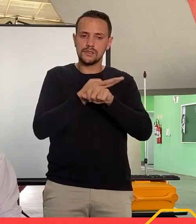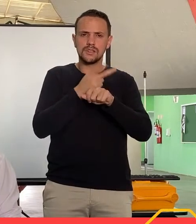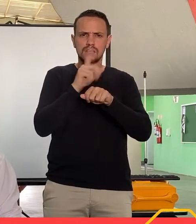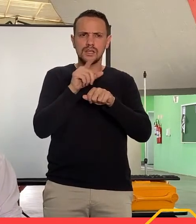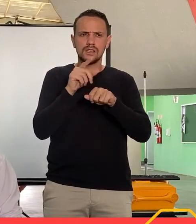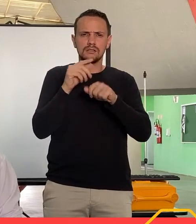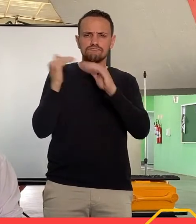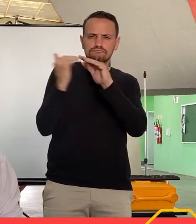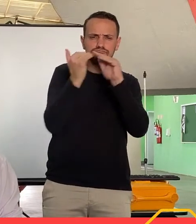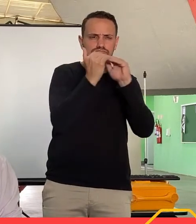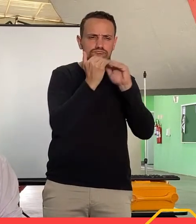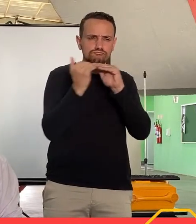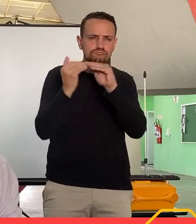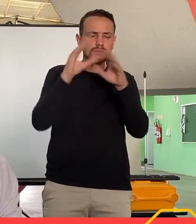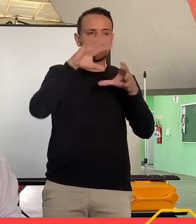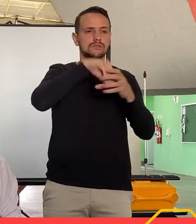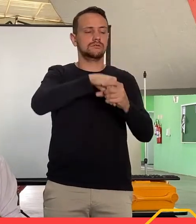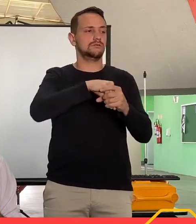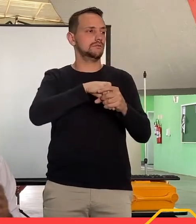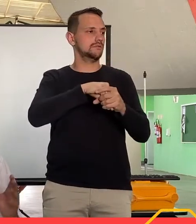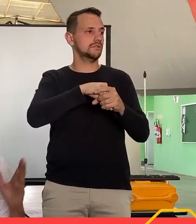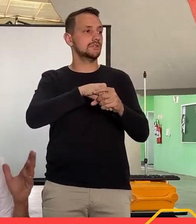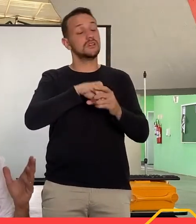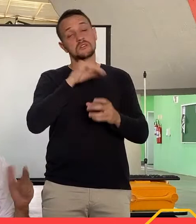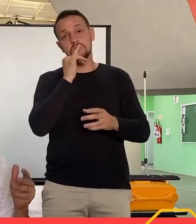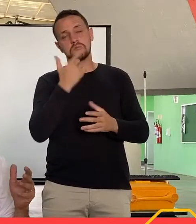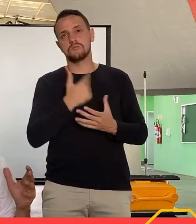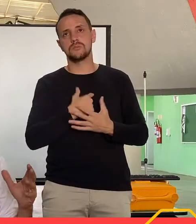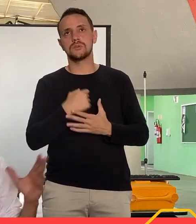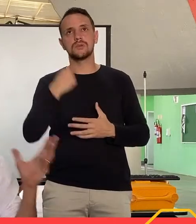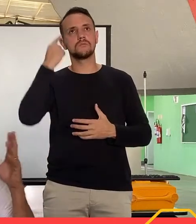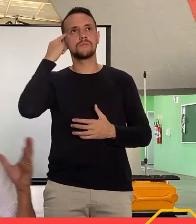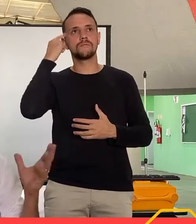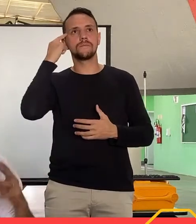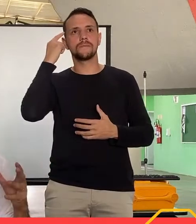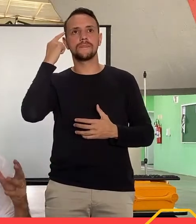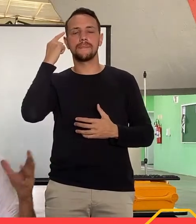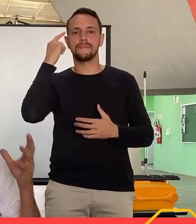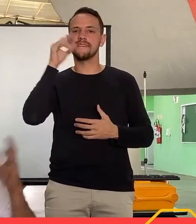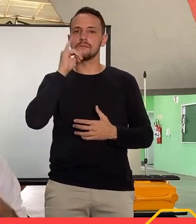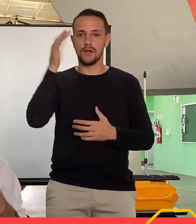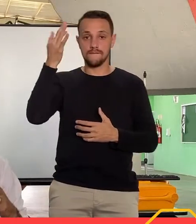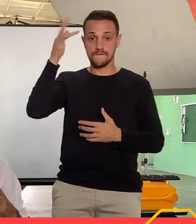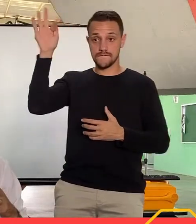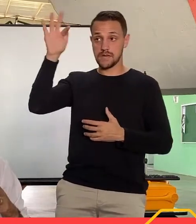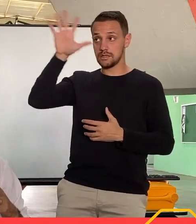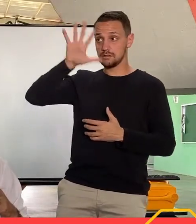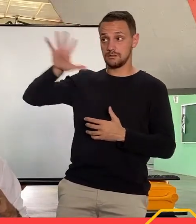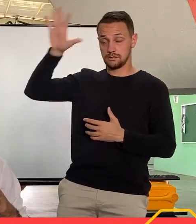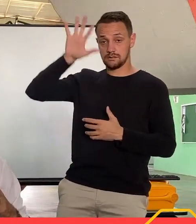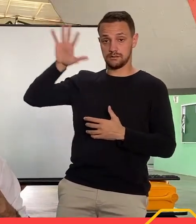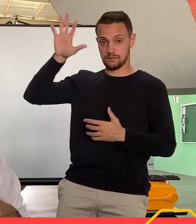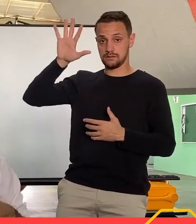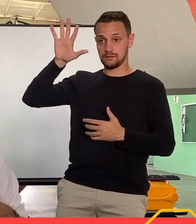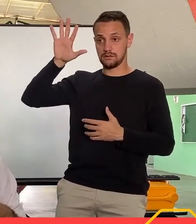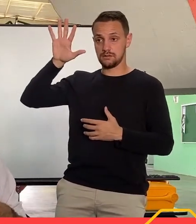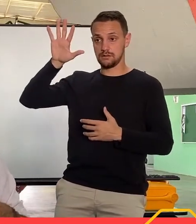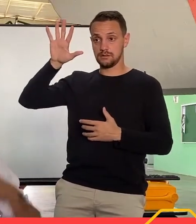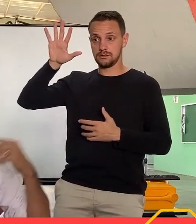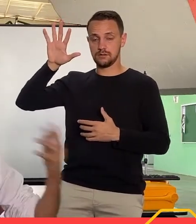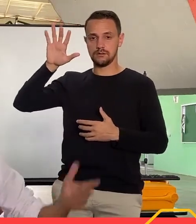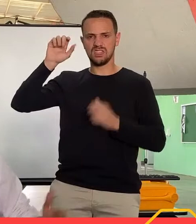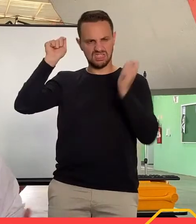uma coerência interna, né? De você pensar na França de franceses